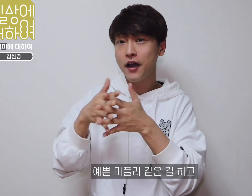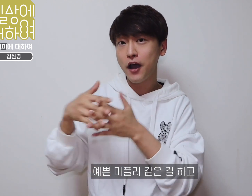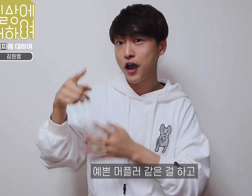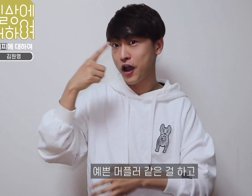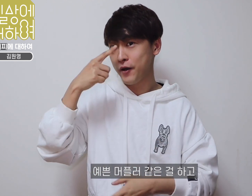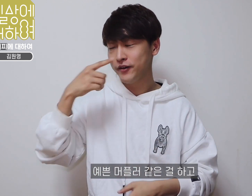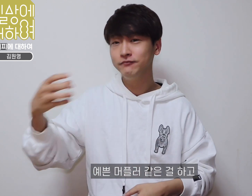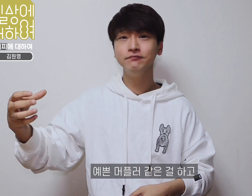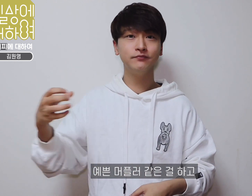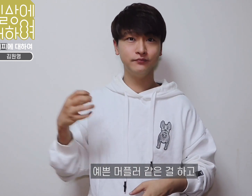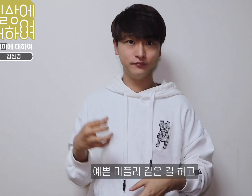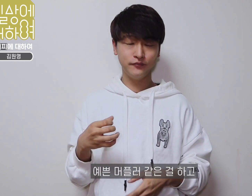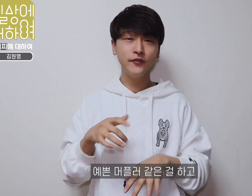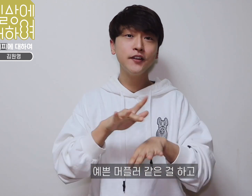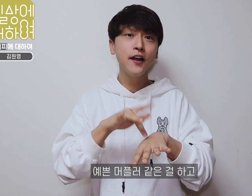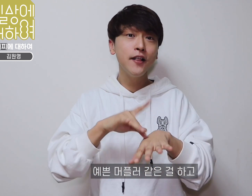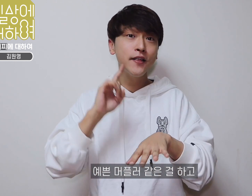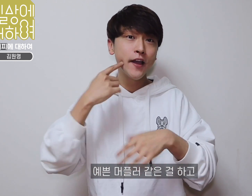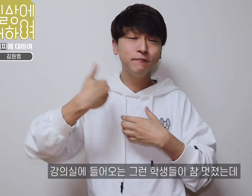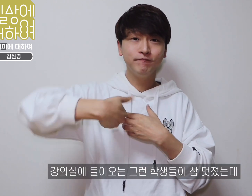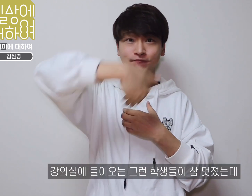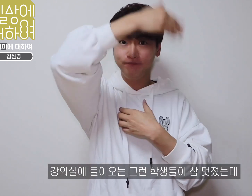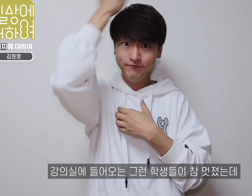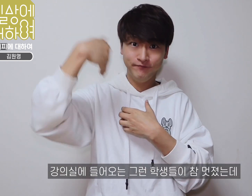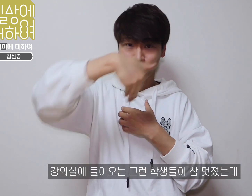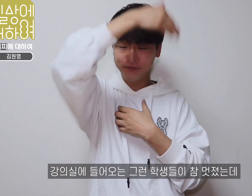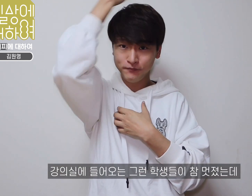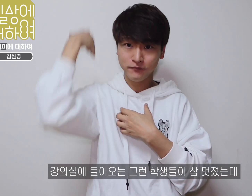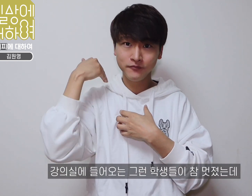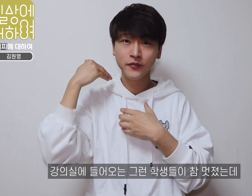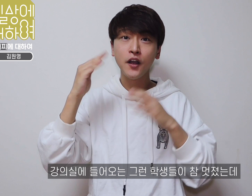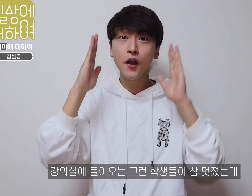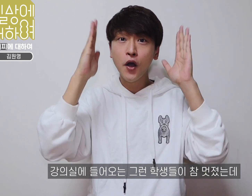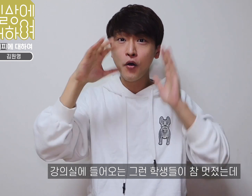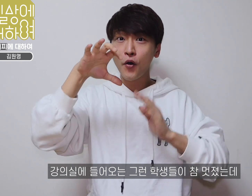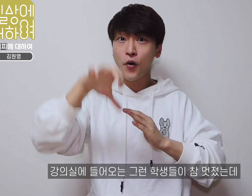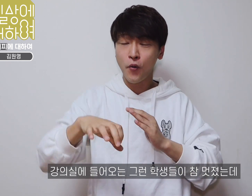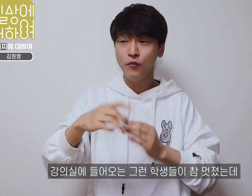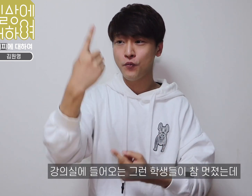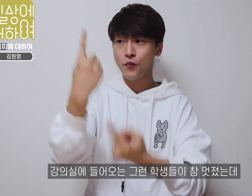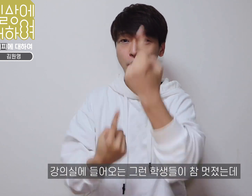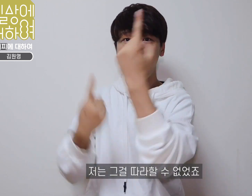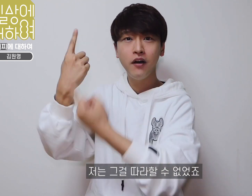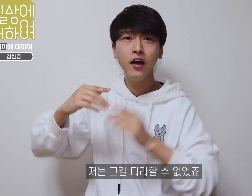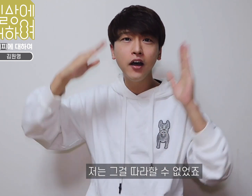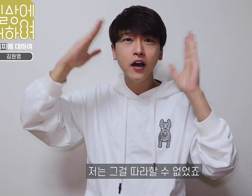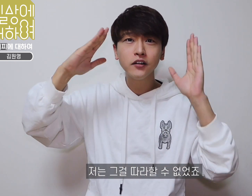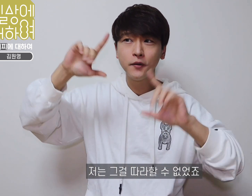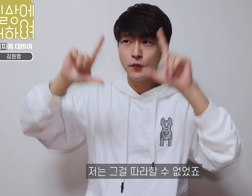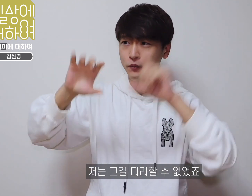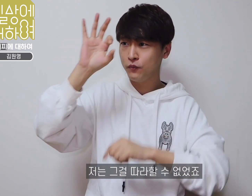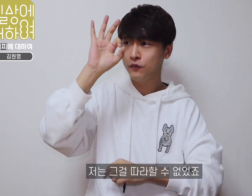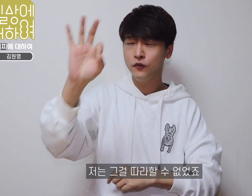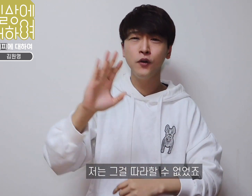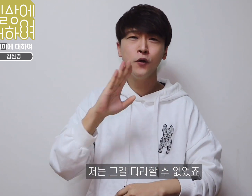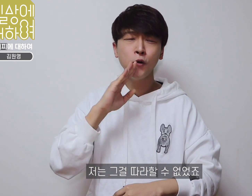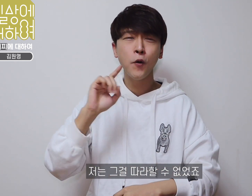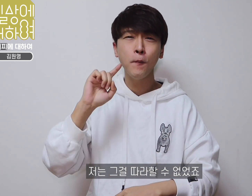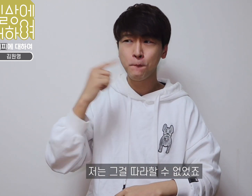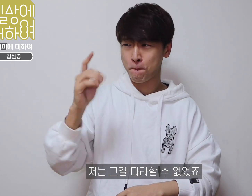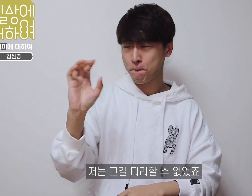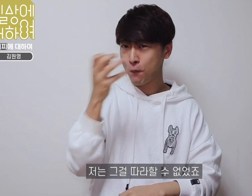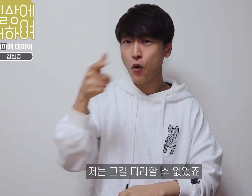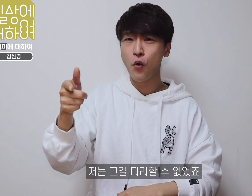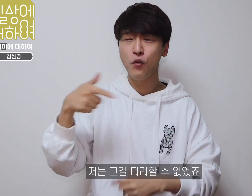예쁜 머플러 같은 거를 하고 강의실에 들어오는 그런 학생들이 참 멋졌는데 저는 그걸 따라할 수